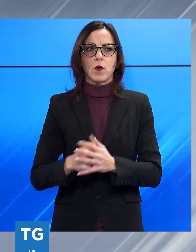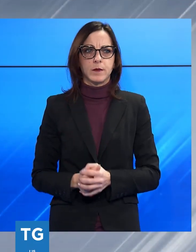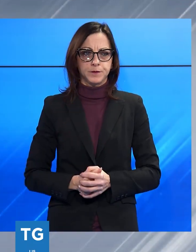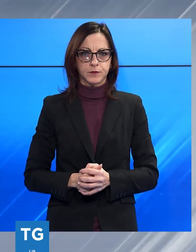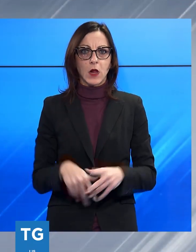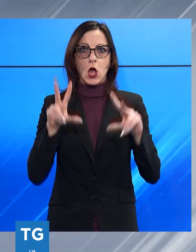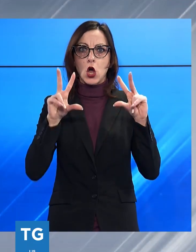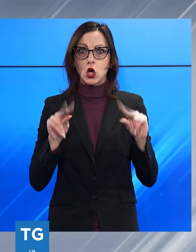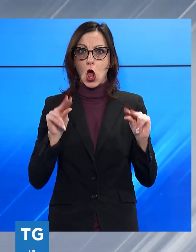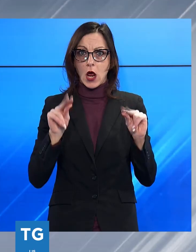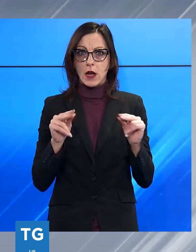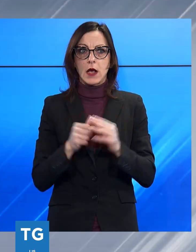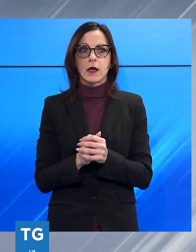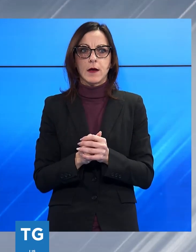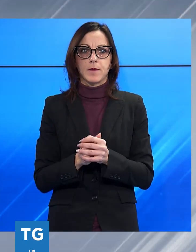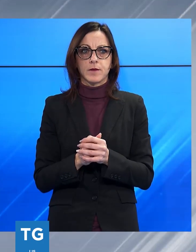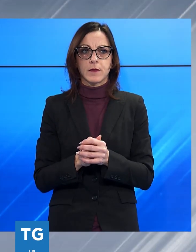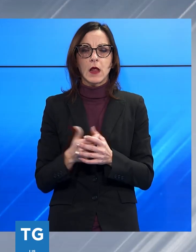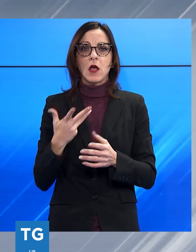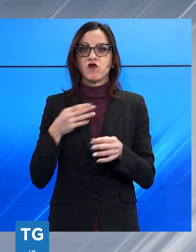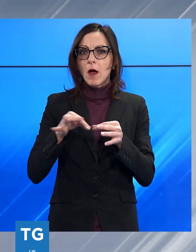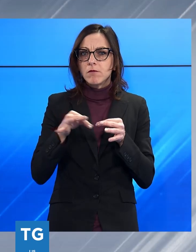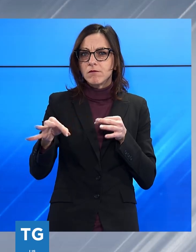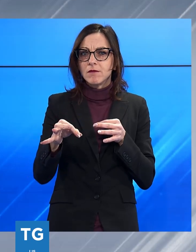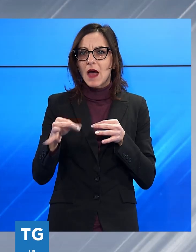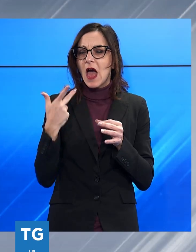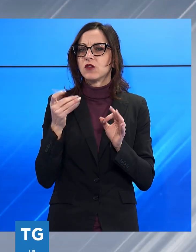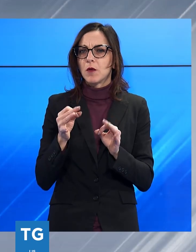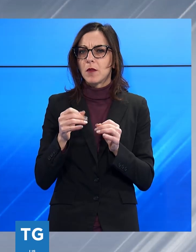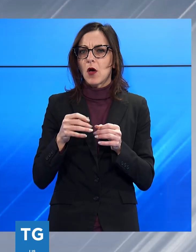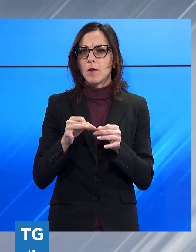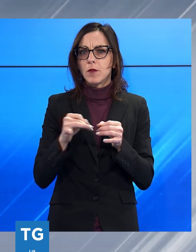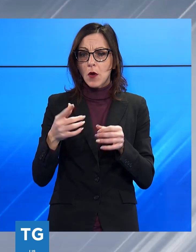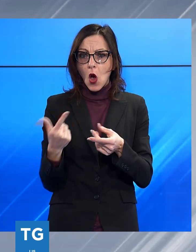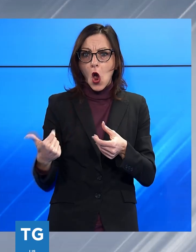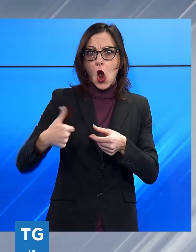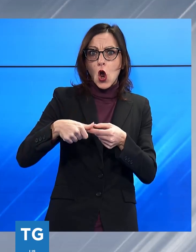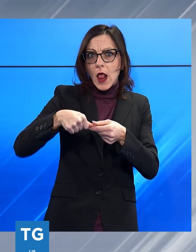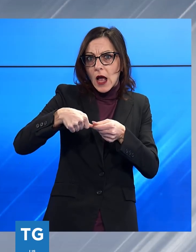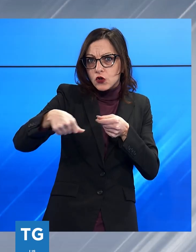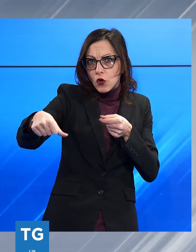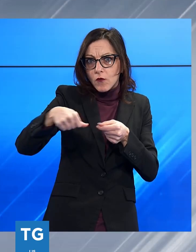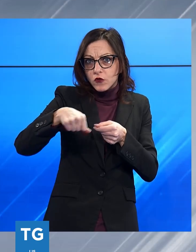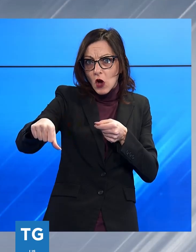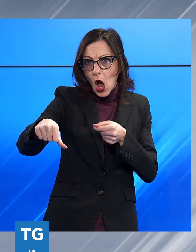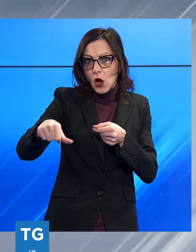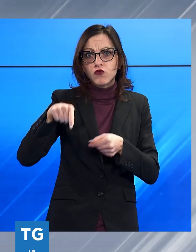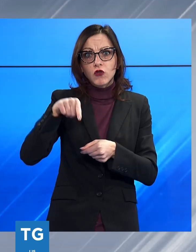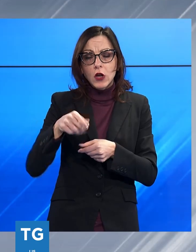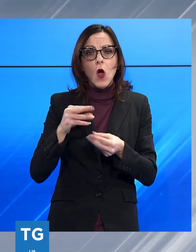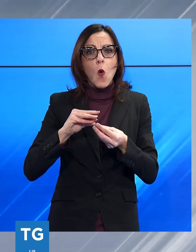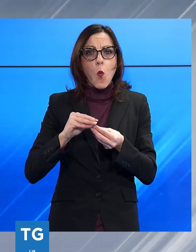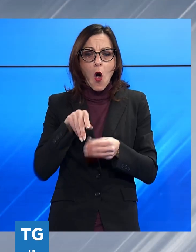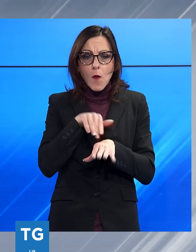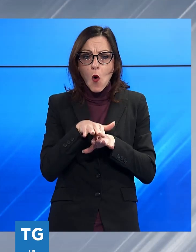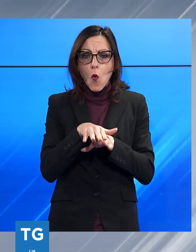cronaca perché utilizziamo un metro rigido al cui estremità collocava del nastro biadesivo uno stratagemma con il quale un uomo era riuscito a rubare